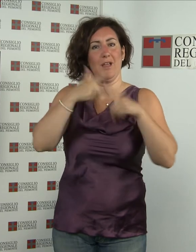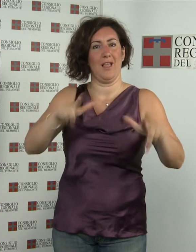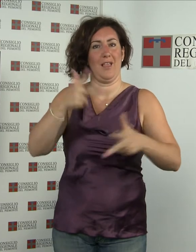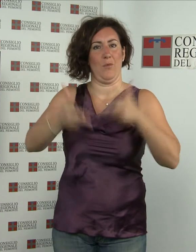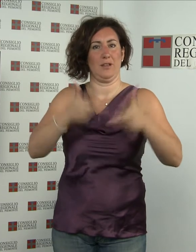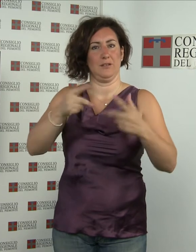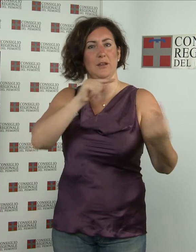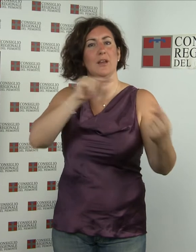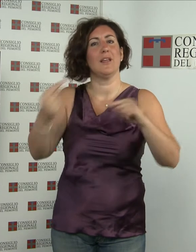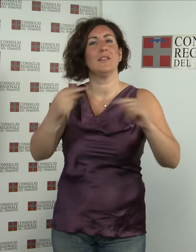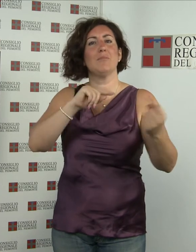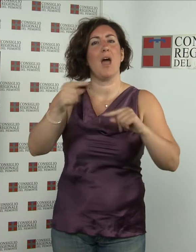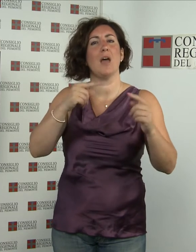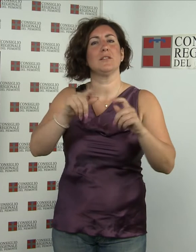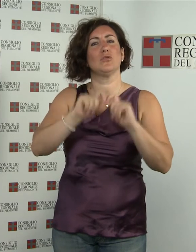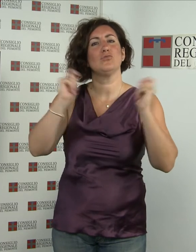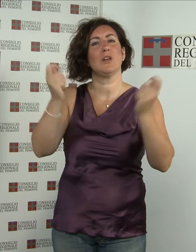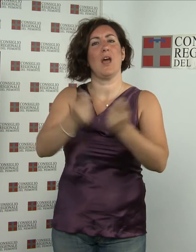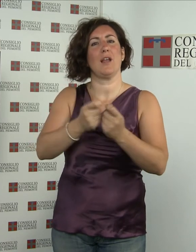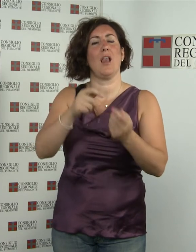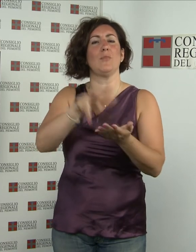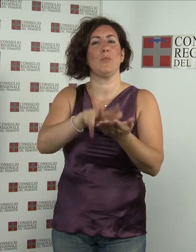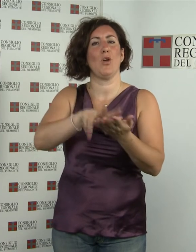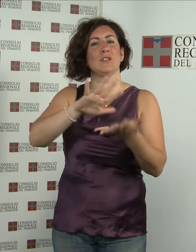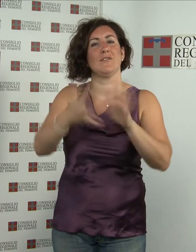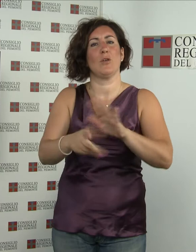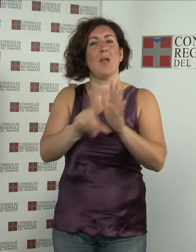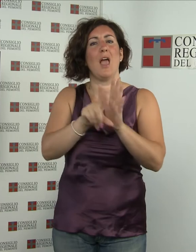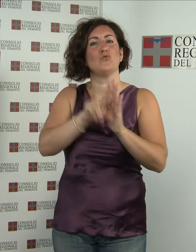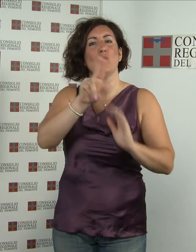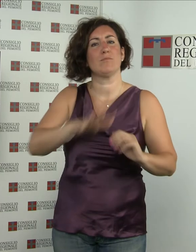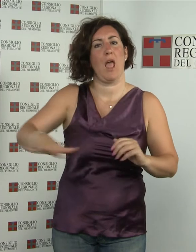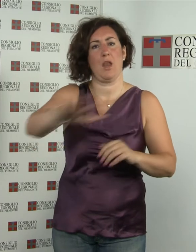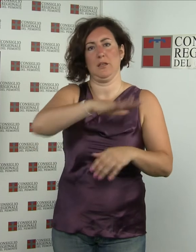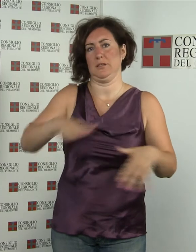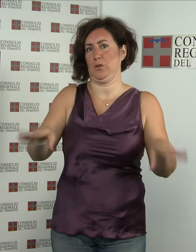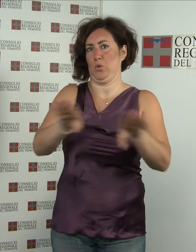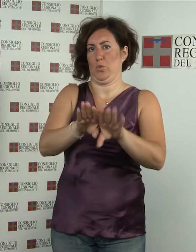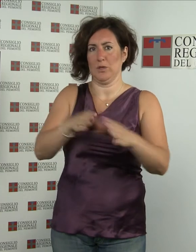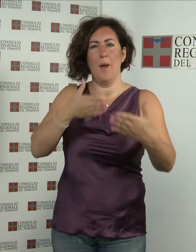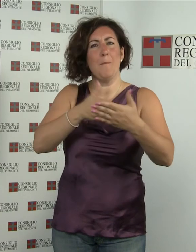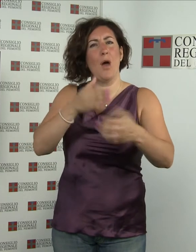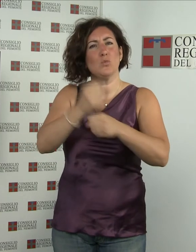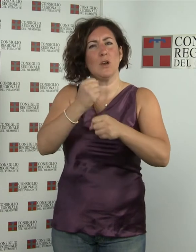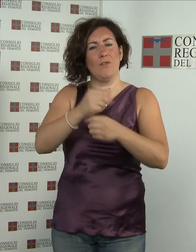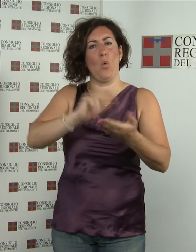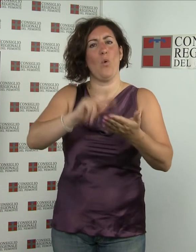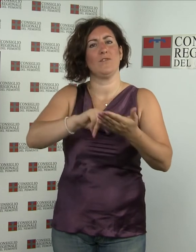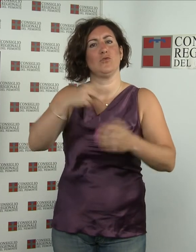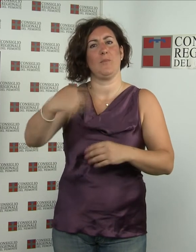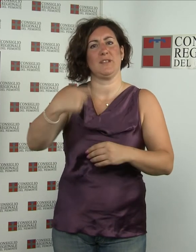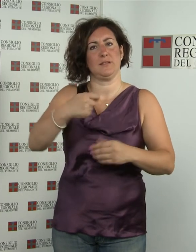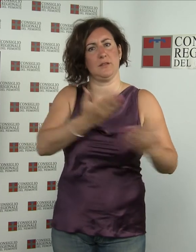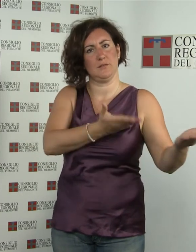dibattito generale sulla proposta di riforma della legge urbanistica. In una pausa dei lavori l'ufficio di presidenza ha ricevuto a Palazzo Lascaris